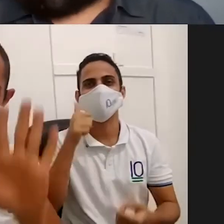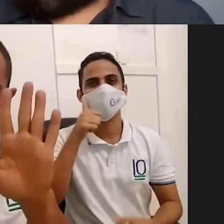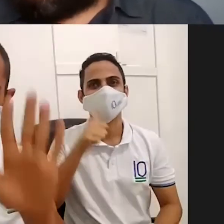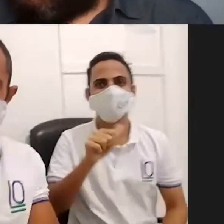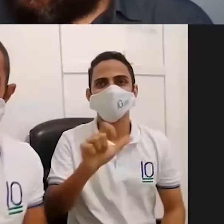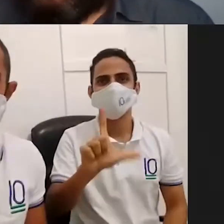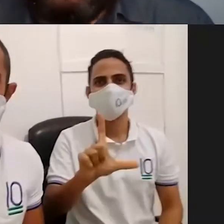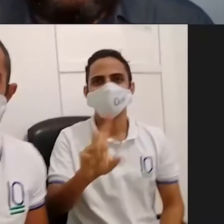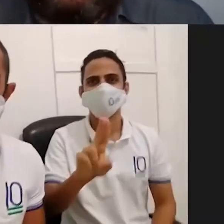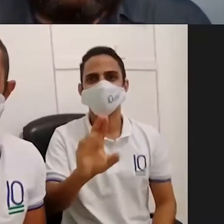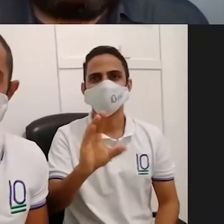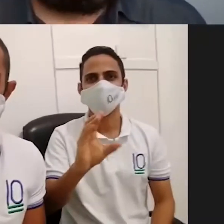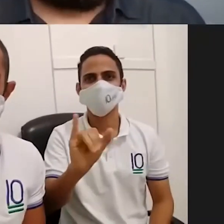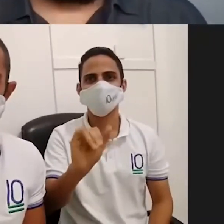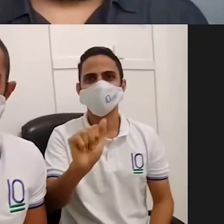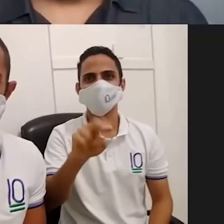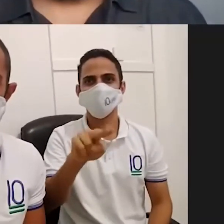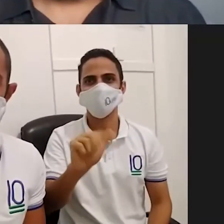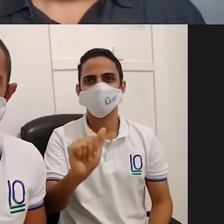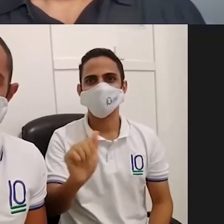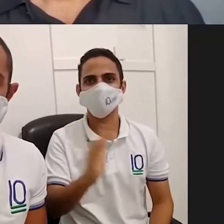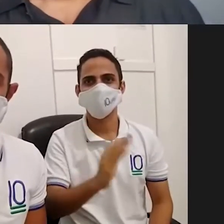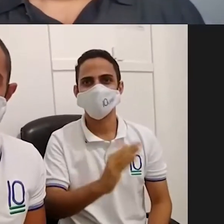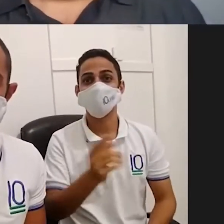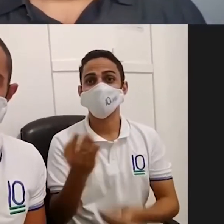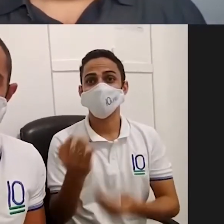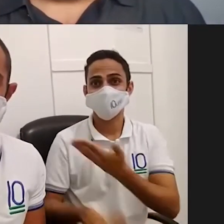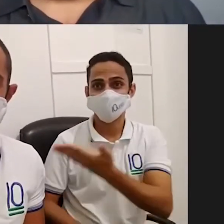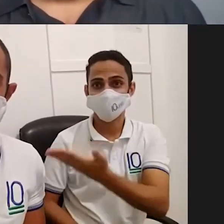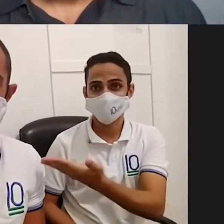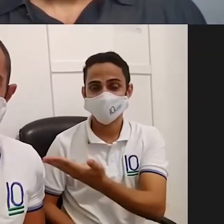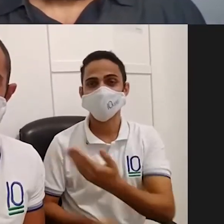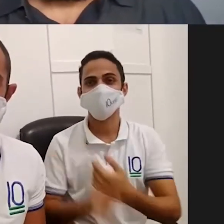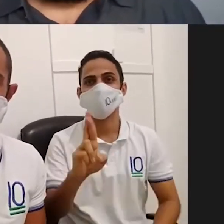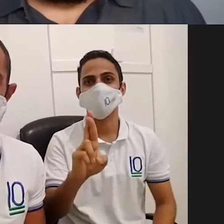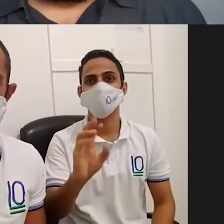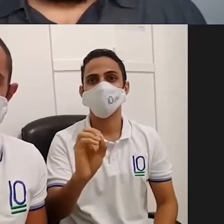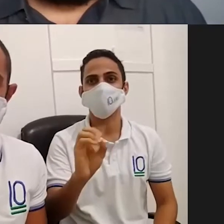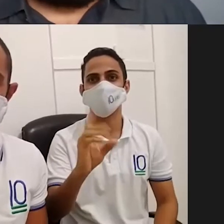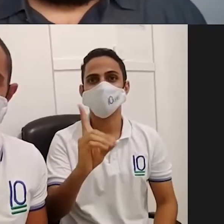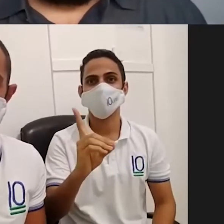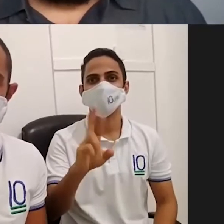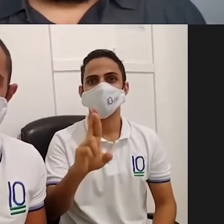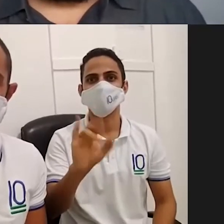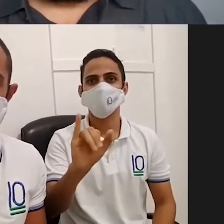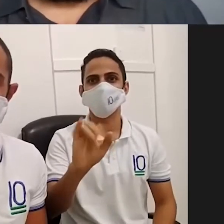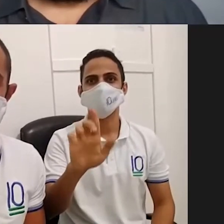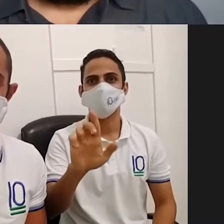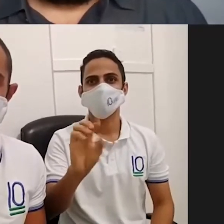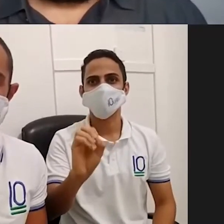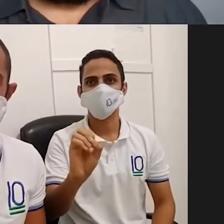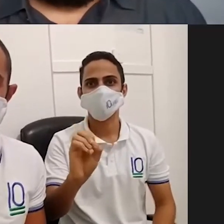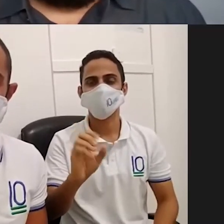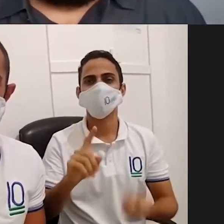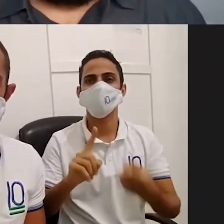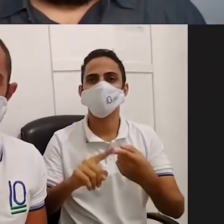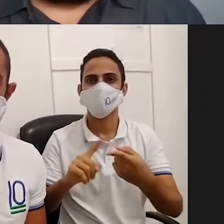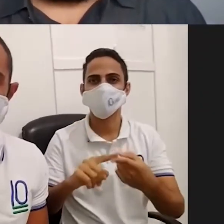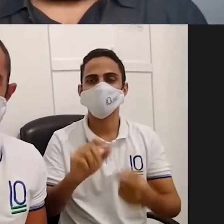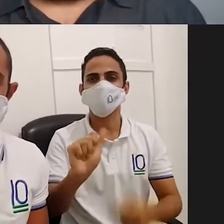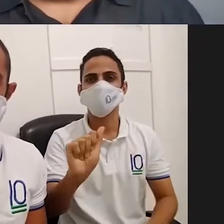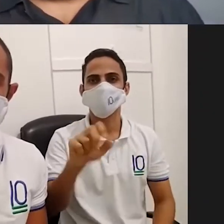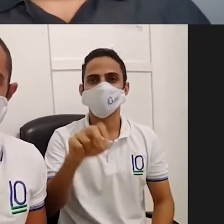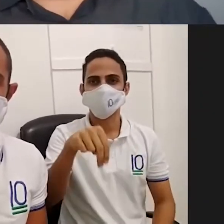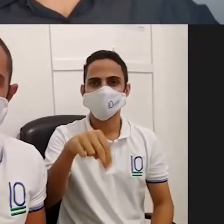Anderson Monteiro, né? A turma toda está conosco. E eu inicio a nossa entrevista falando com